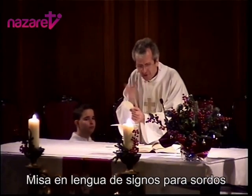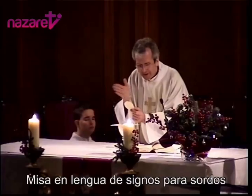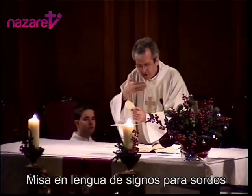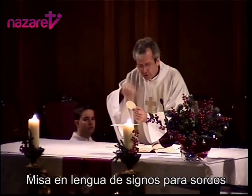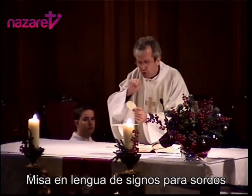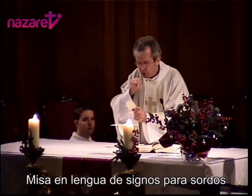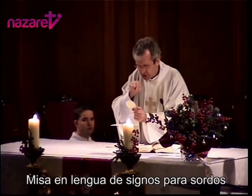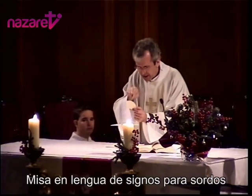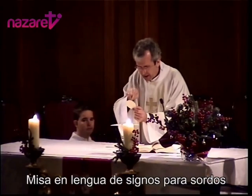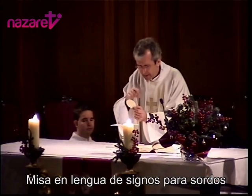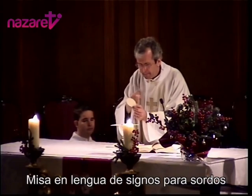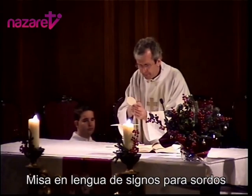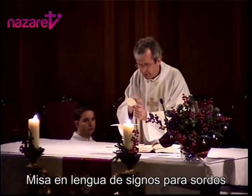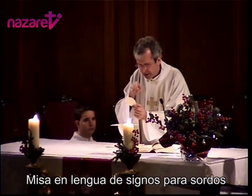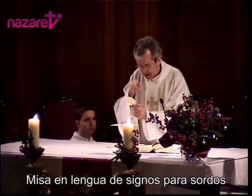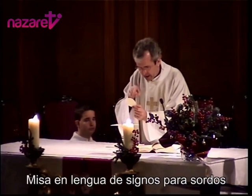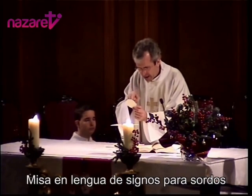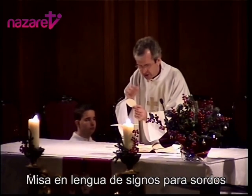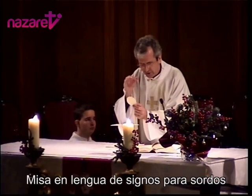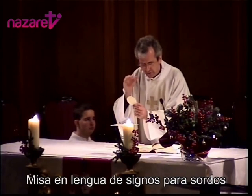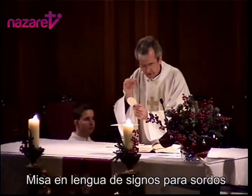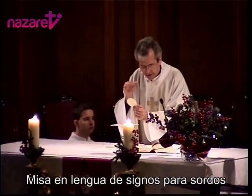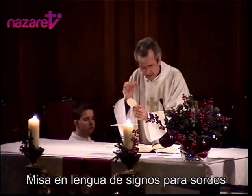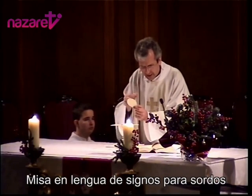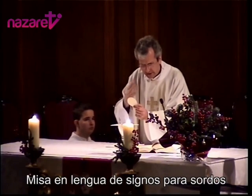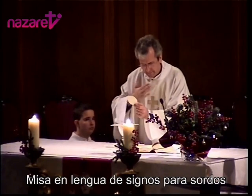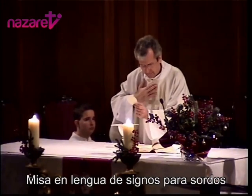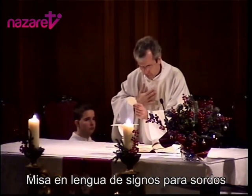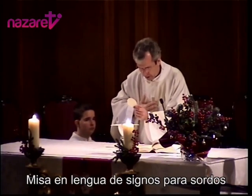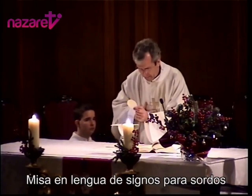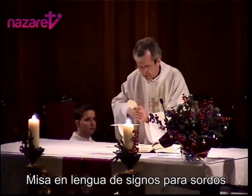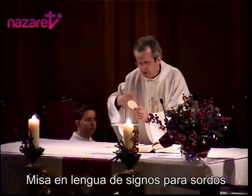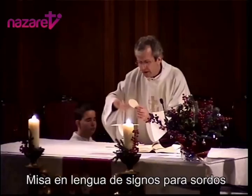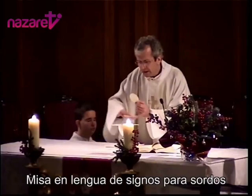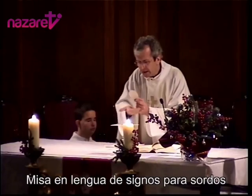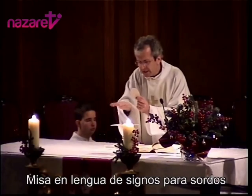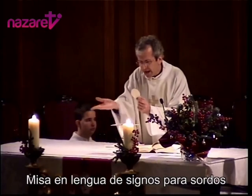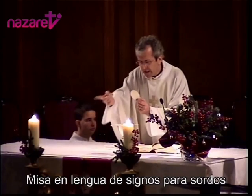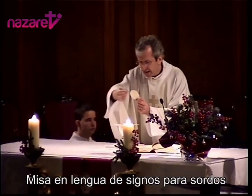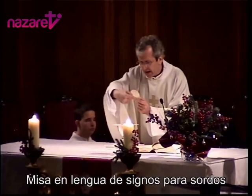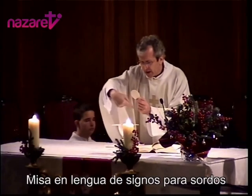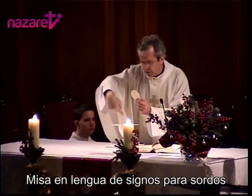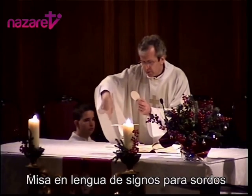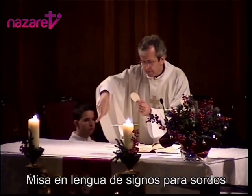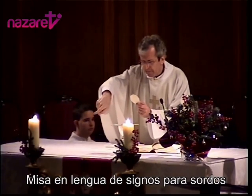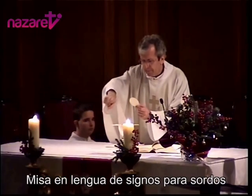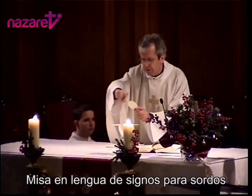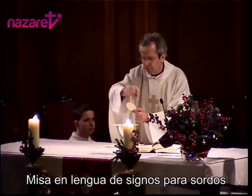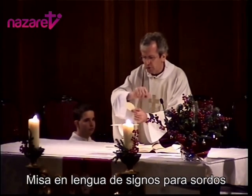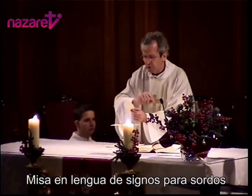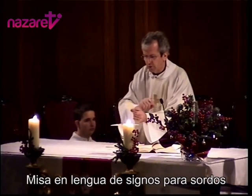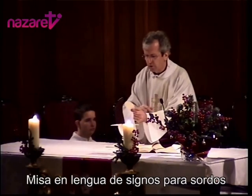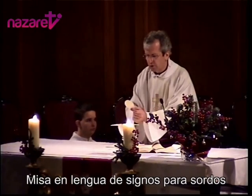y comed todos de él, porque esto es mi cuerpo, que será entregado